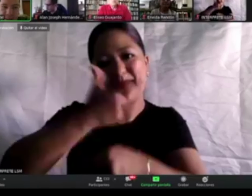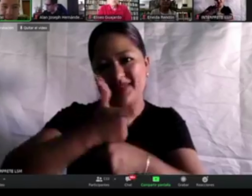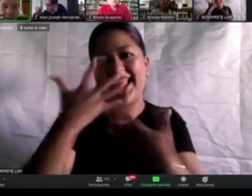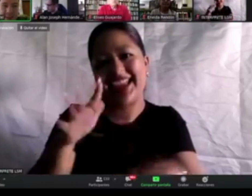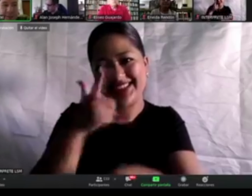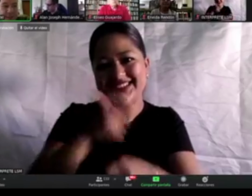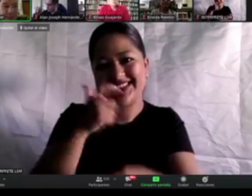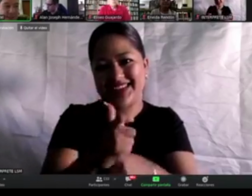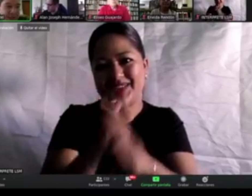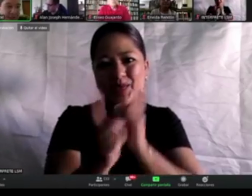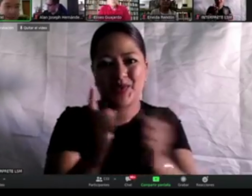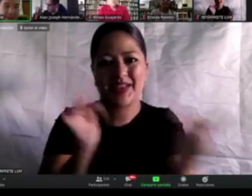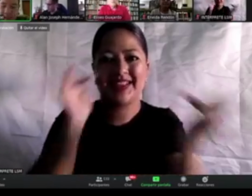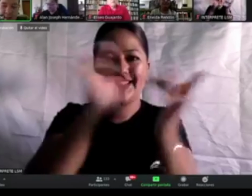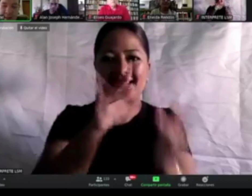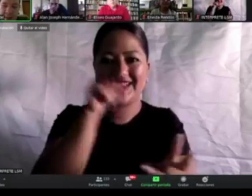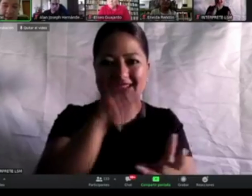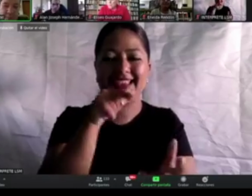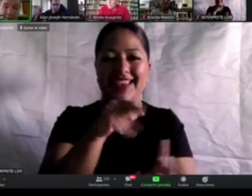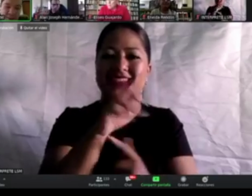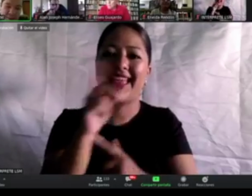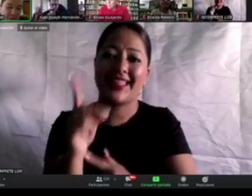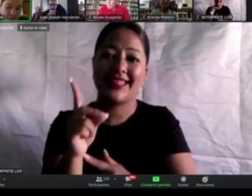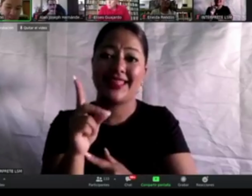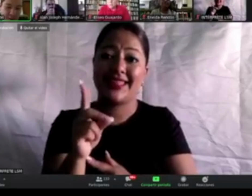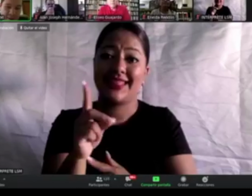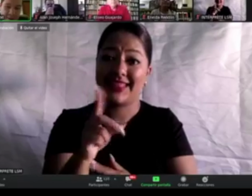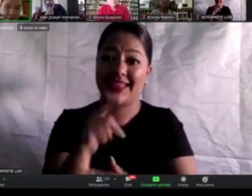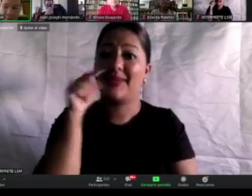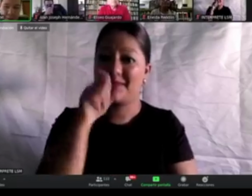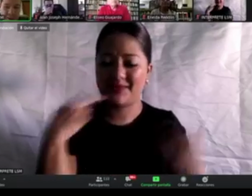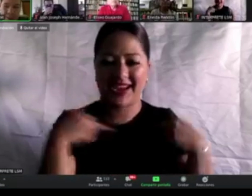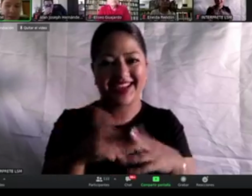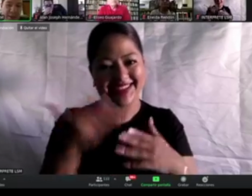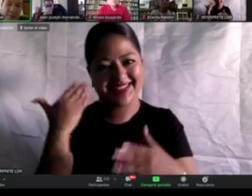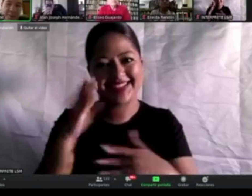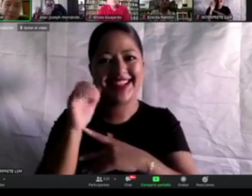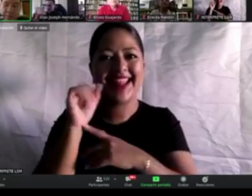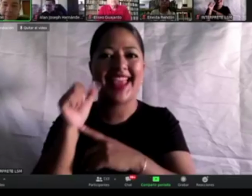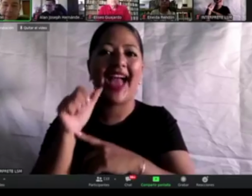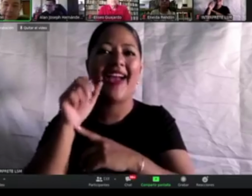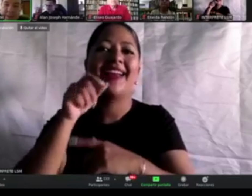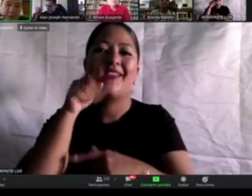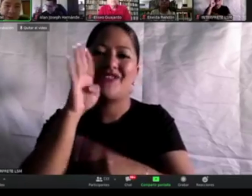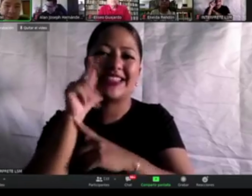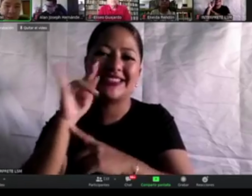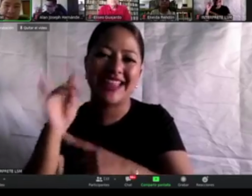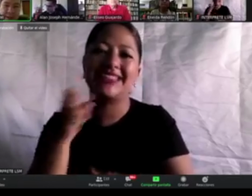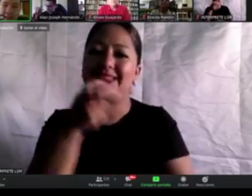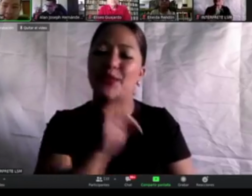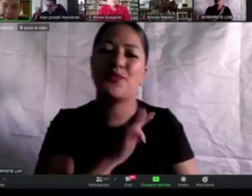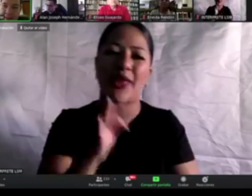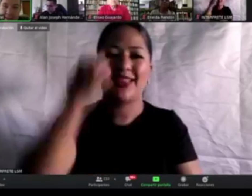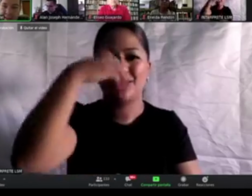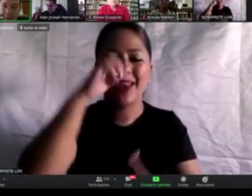en Chile con la maestra Cecilia Bastias y posterior bueno esto se fue detonando y fuimos compartiendo este tipo de experiencias